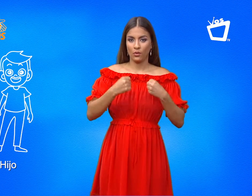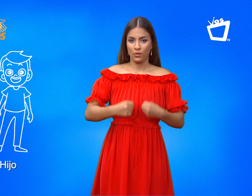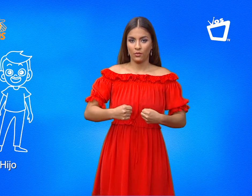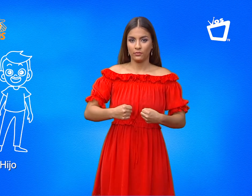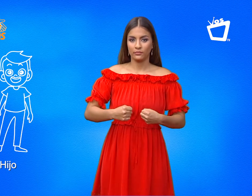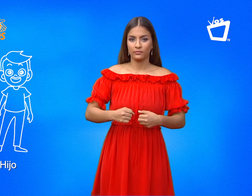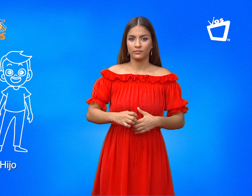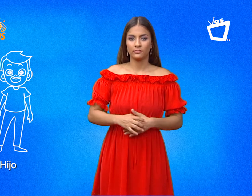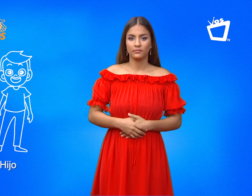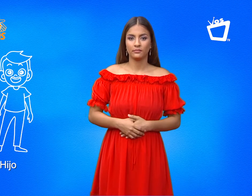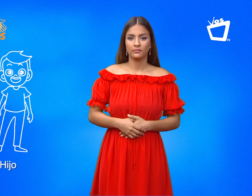hijo